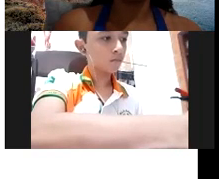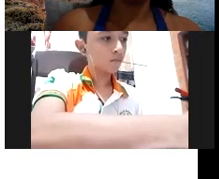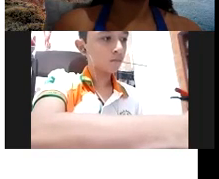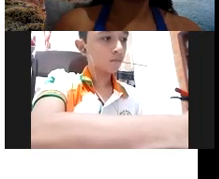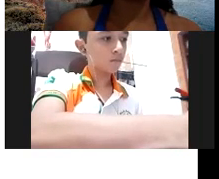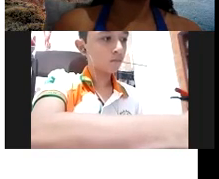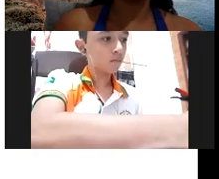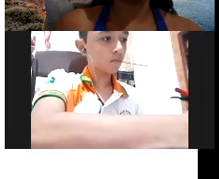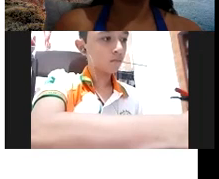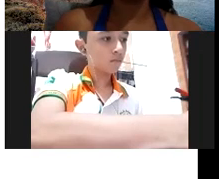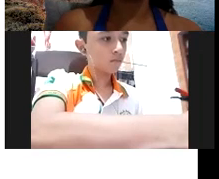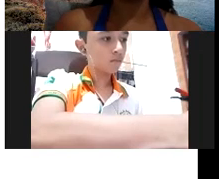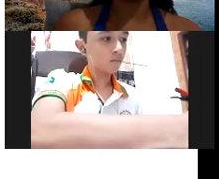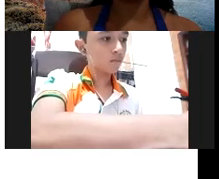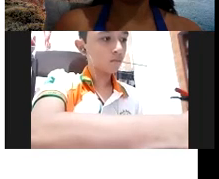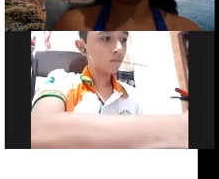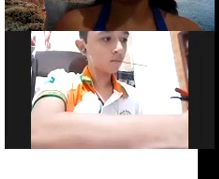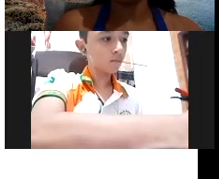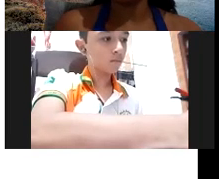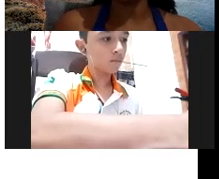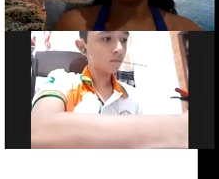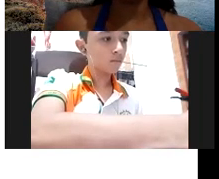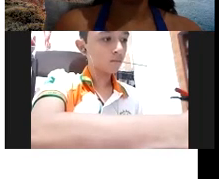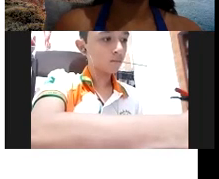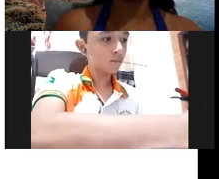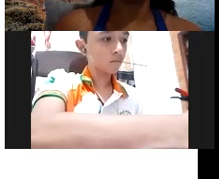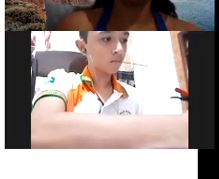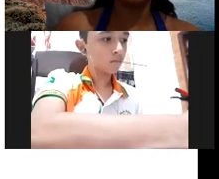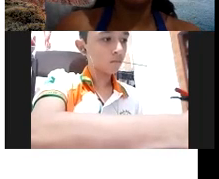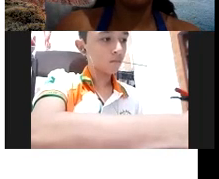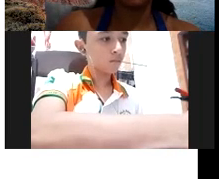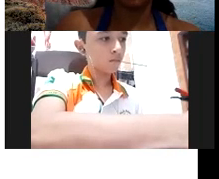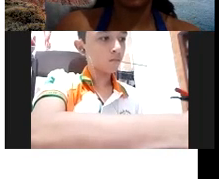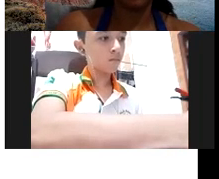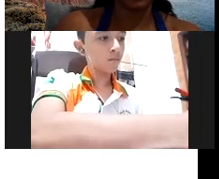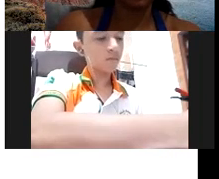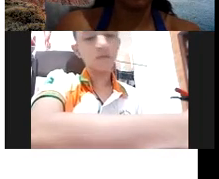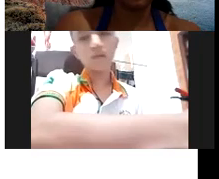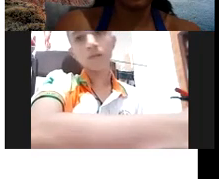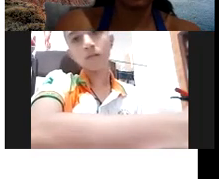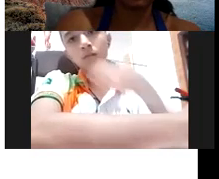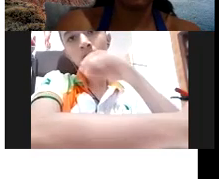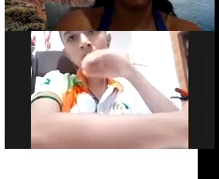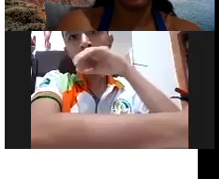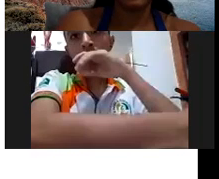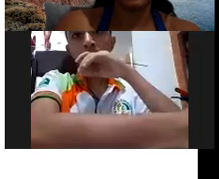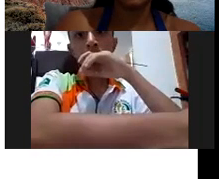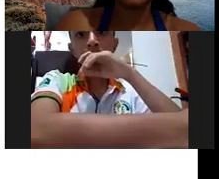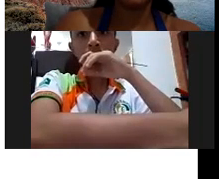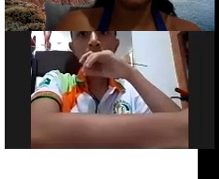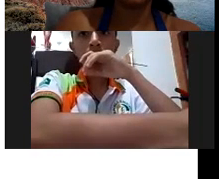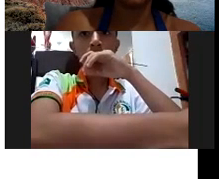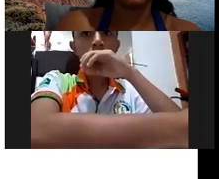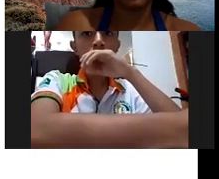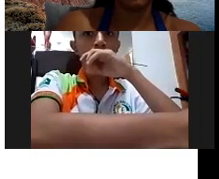e o o tava sozinho aquele aparece lá com H Então essa que a gente chama de dupla troca porque todo mundo se trocou